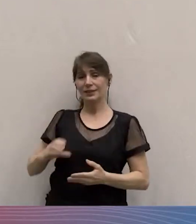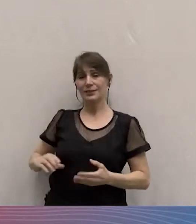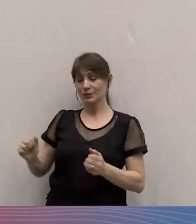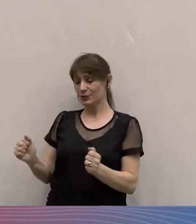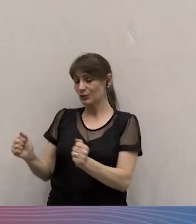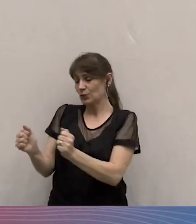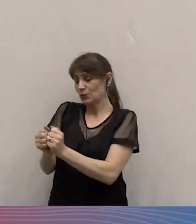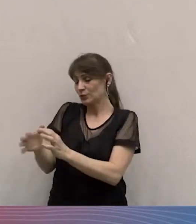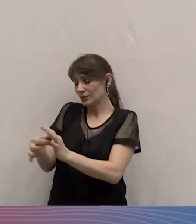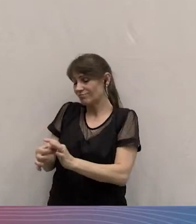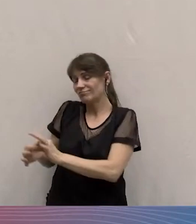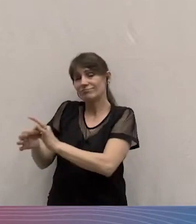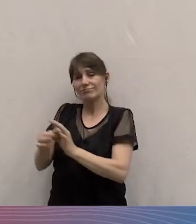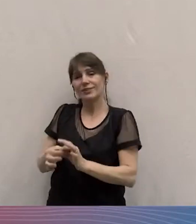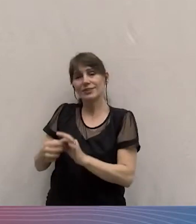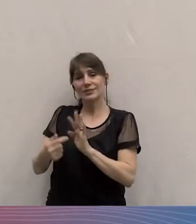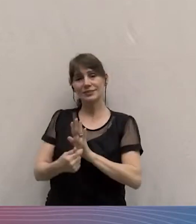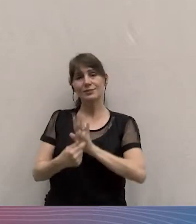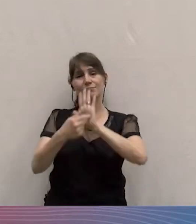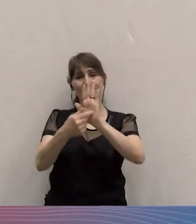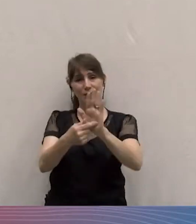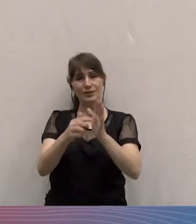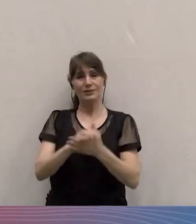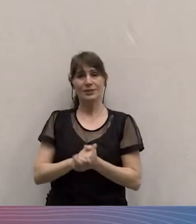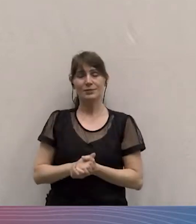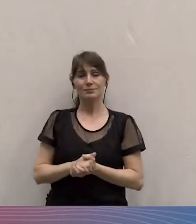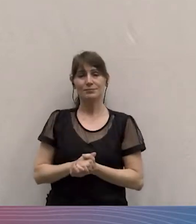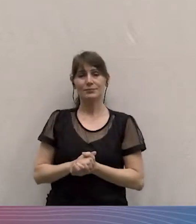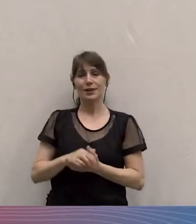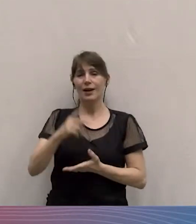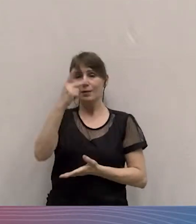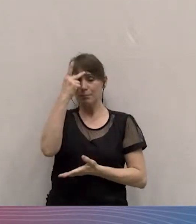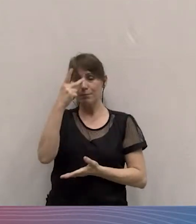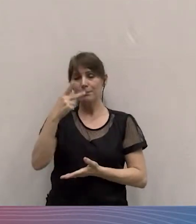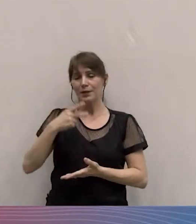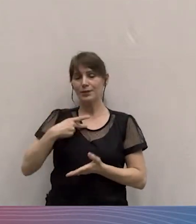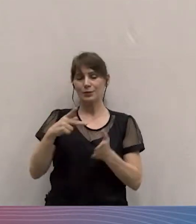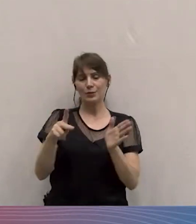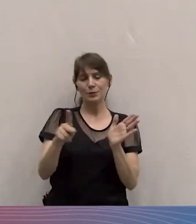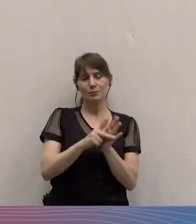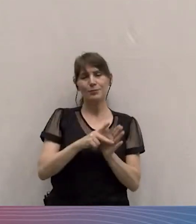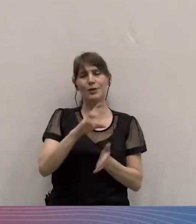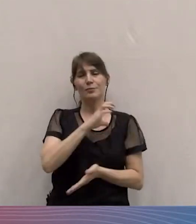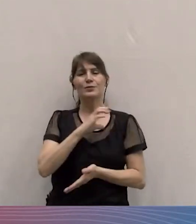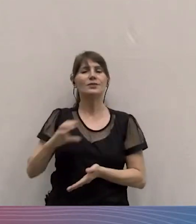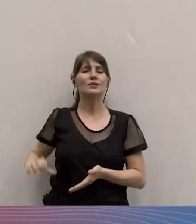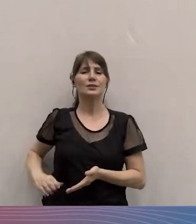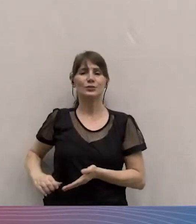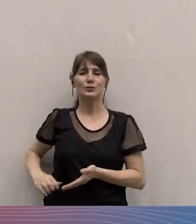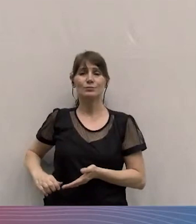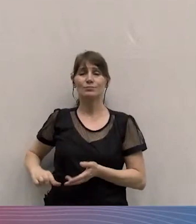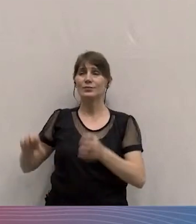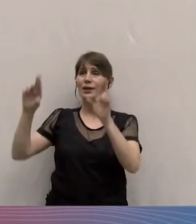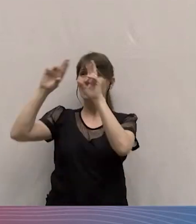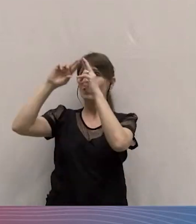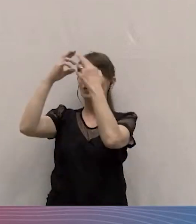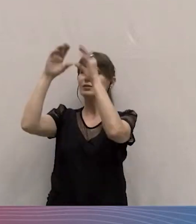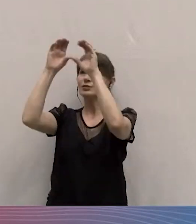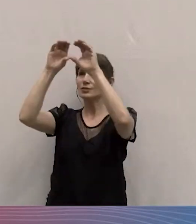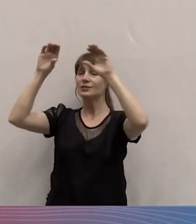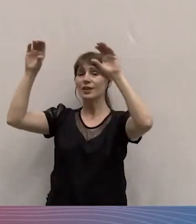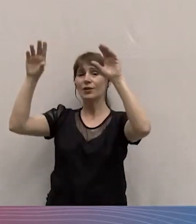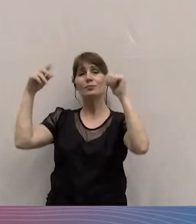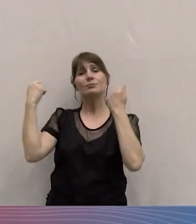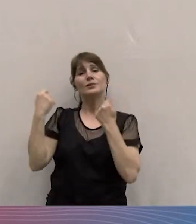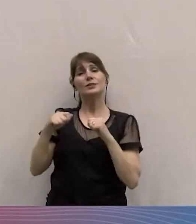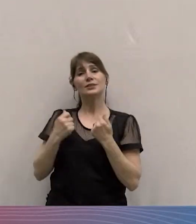no Espírito e manifesta a personalidade de Cristo. Por isso, irmãos, o reino dos céus tem que